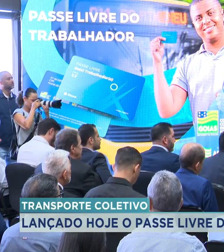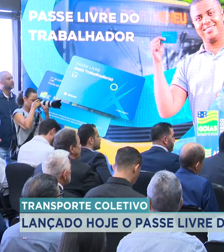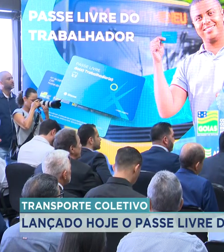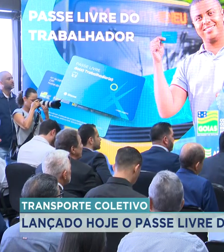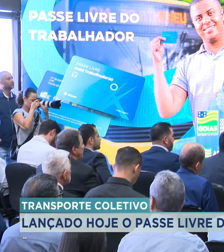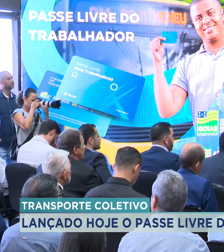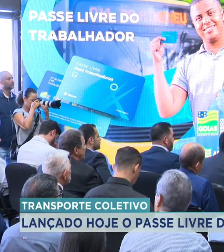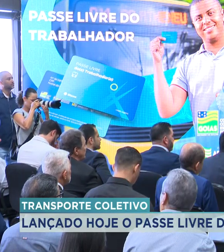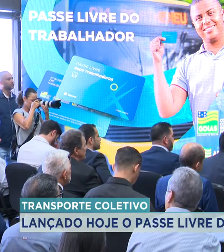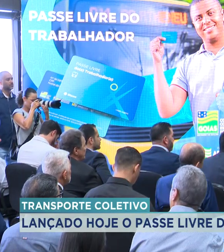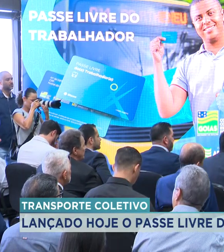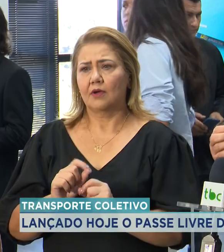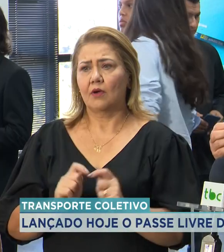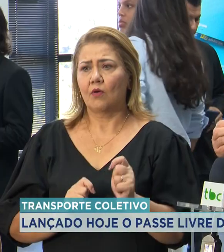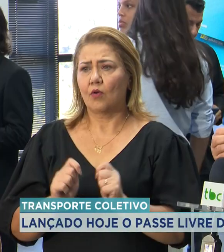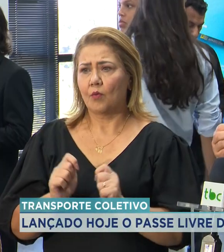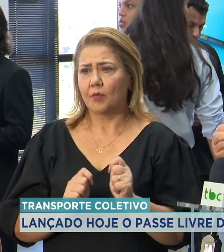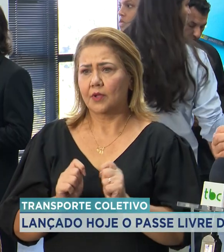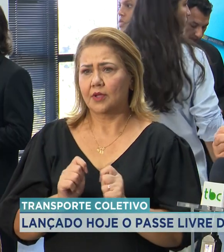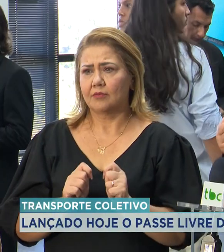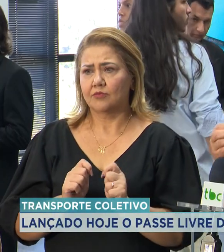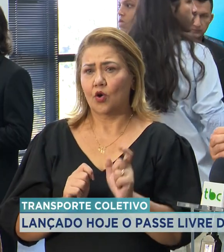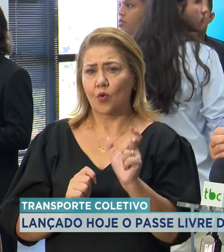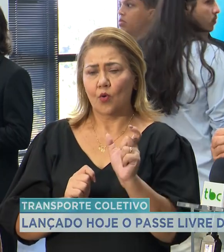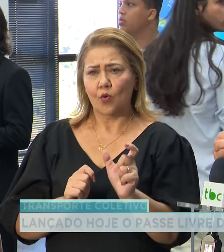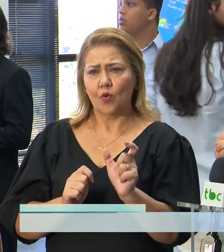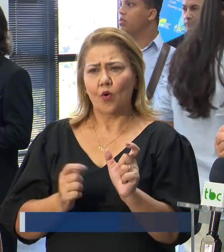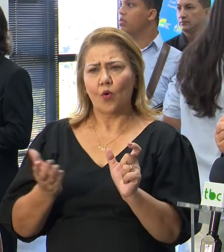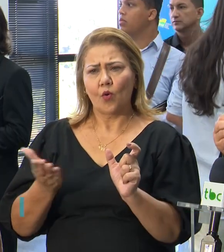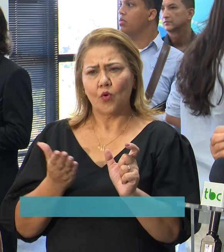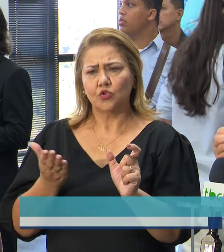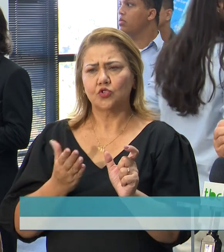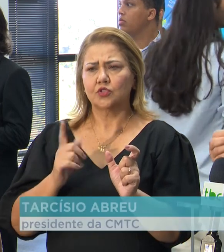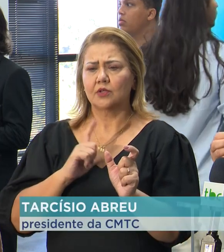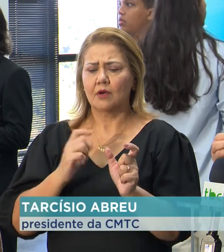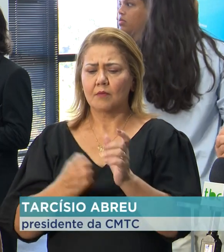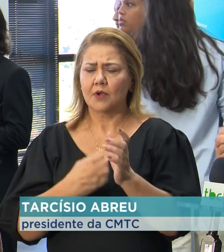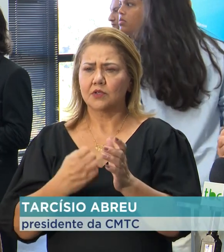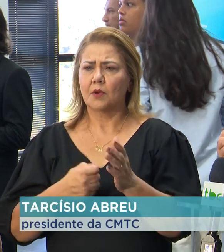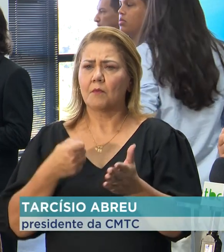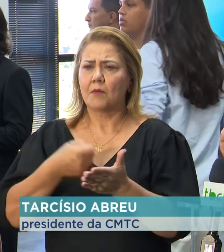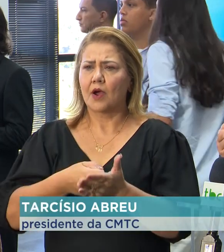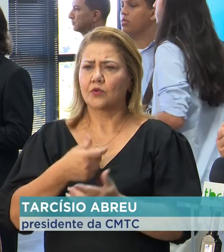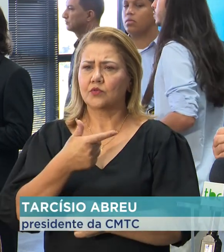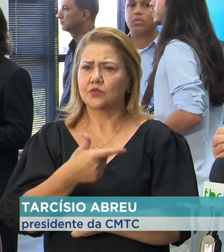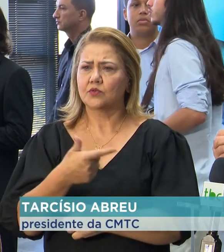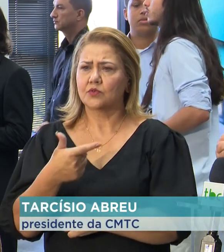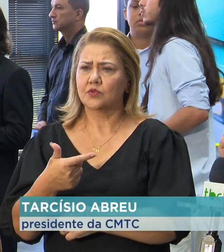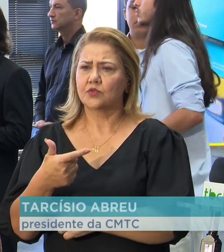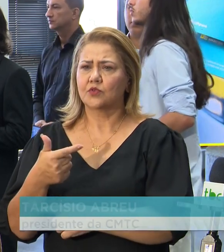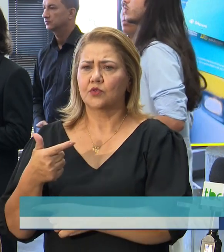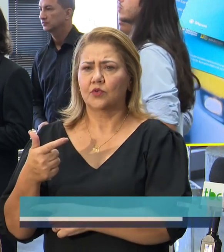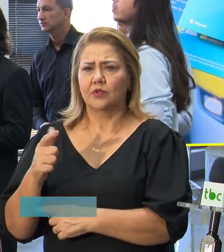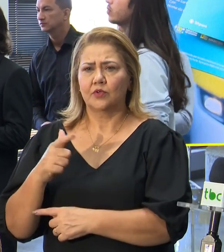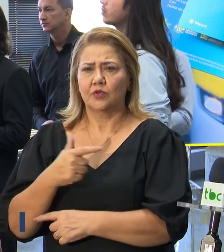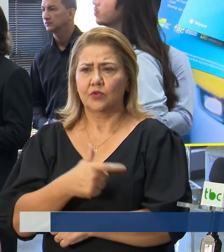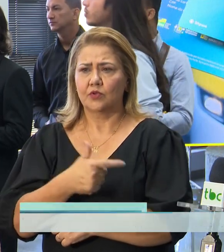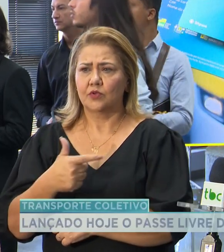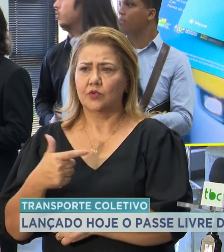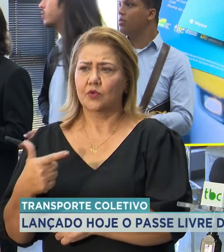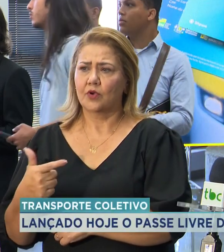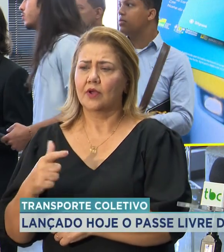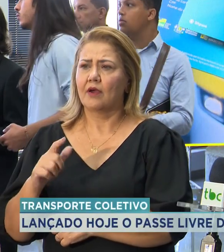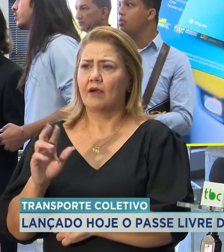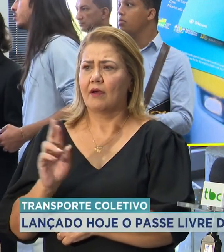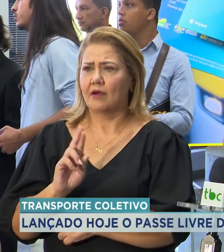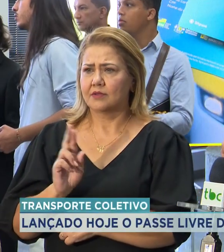economia de até 20%. Hoje o ticket médio que o empresário paga é R$ 222. Ele, a partir de agora, irá